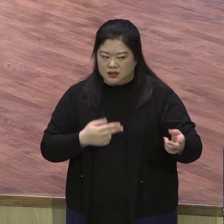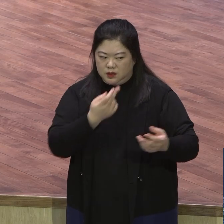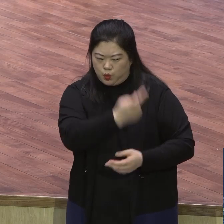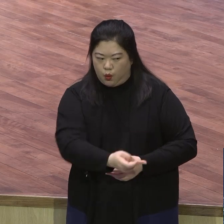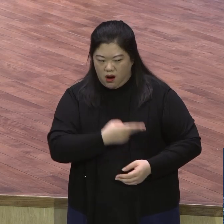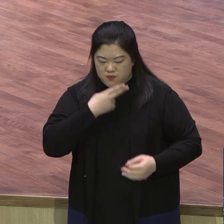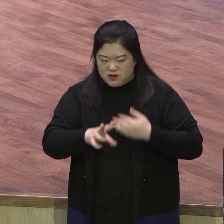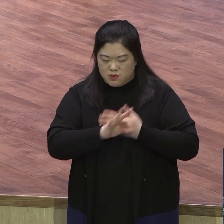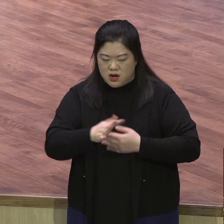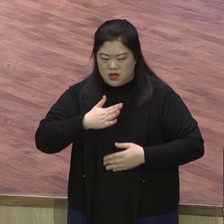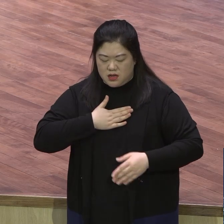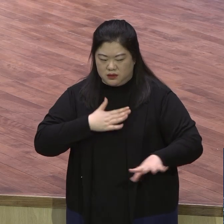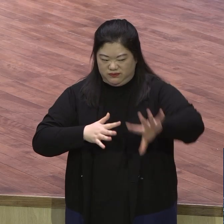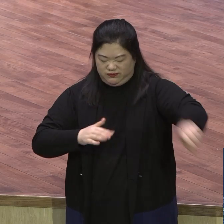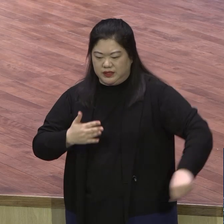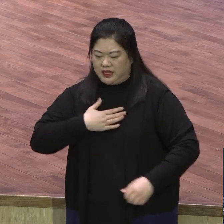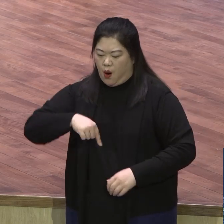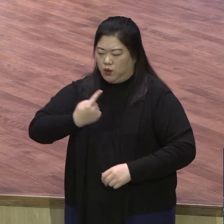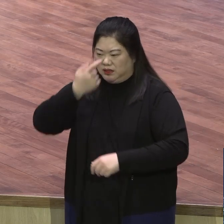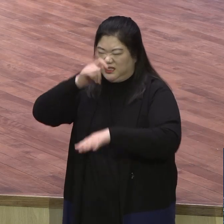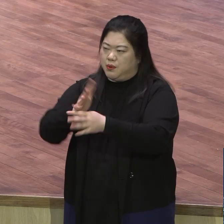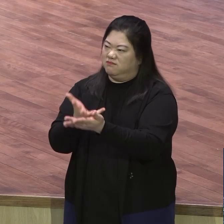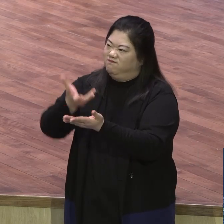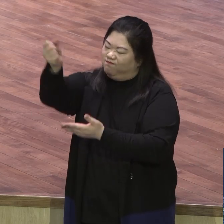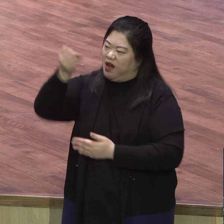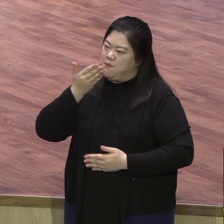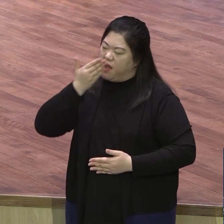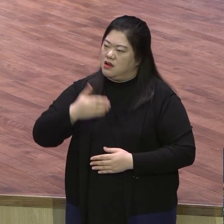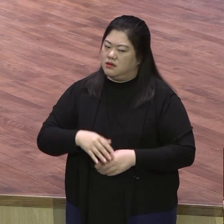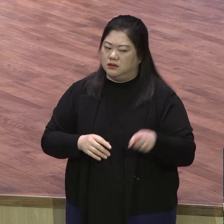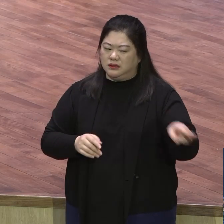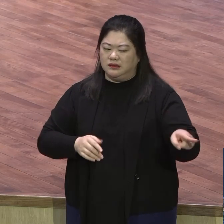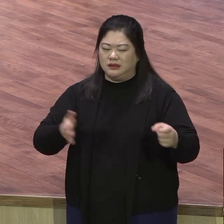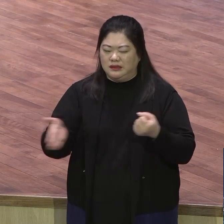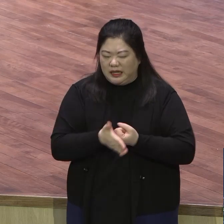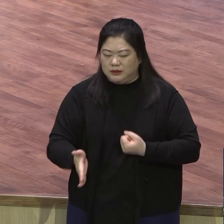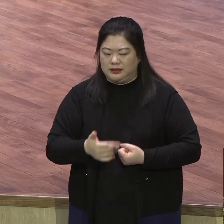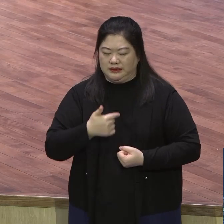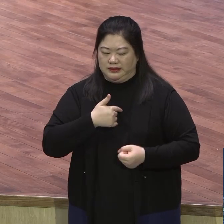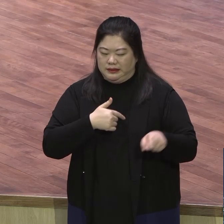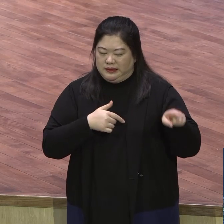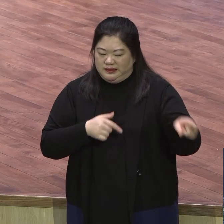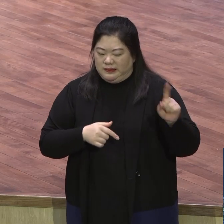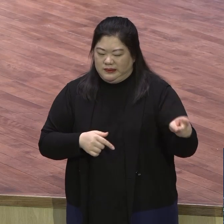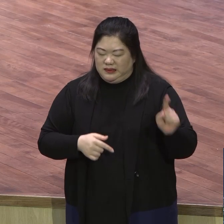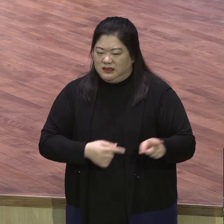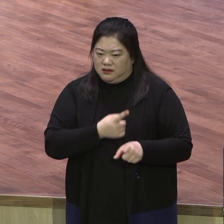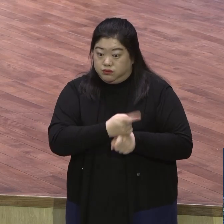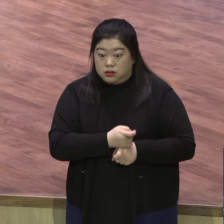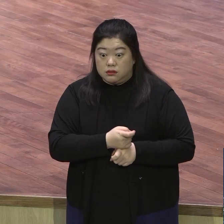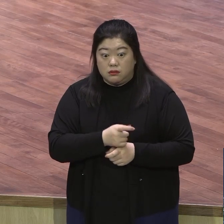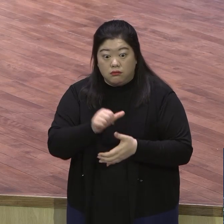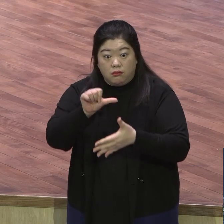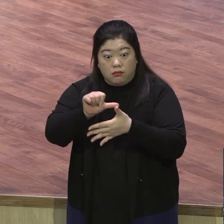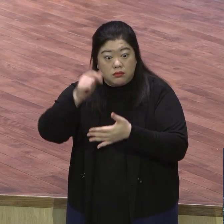아벨만 아니었으면 내가 예배를 하나님 내 제사를 받아주셨을 텐데 저 인간 때문에 내가 내 걸 안 받아주셨다.